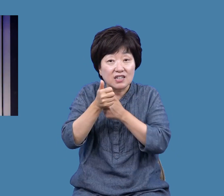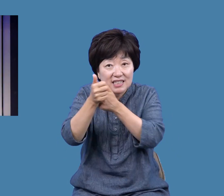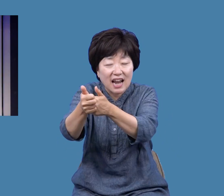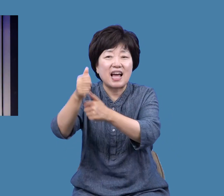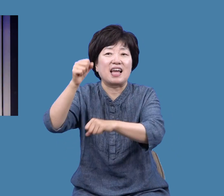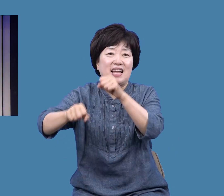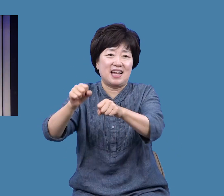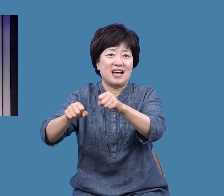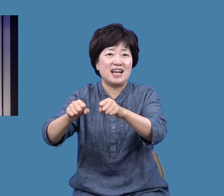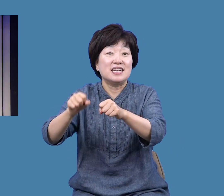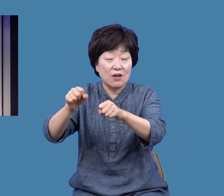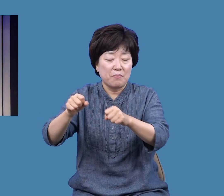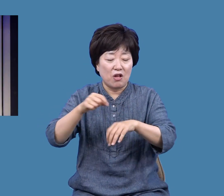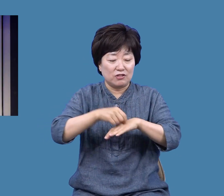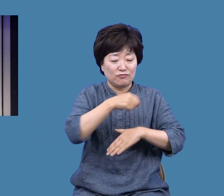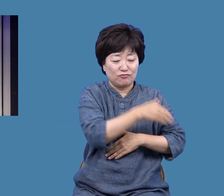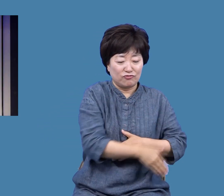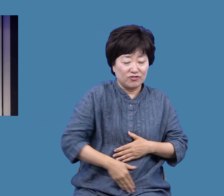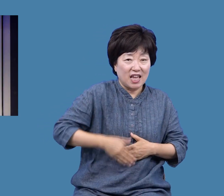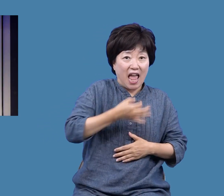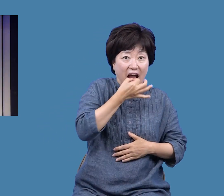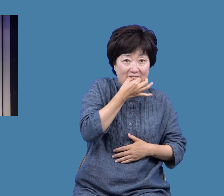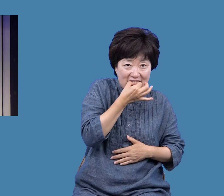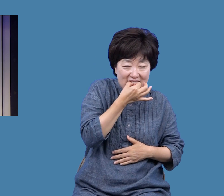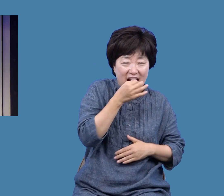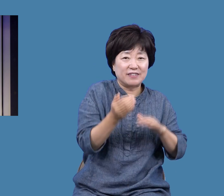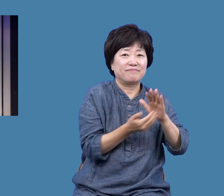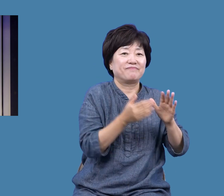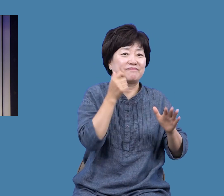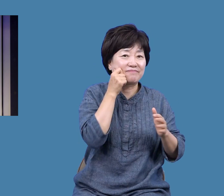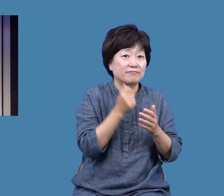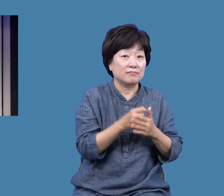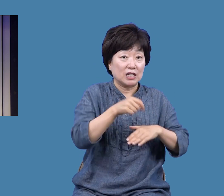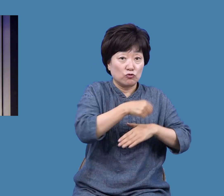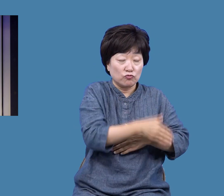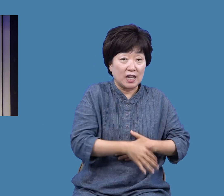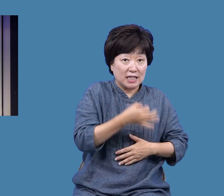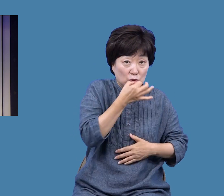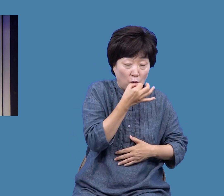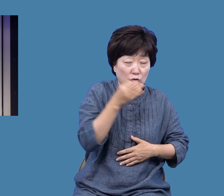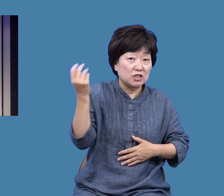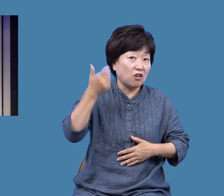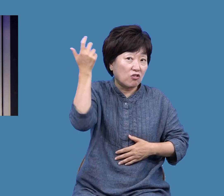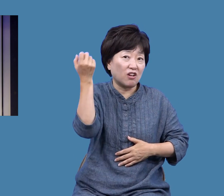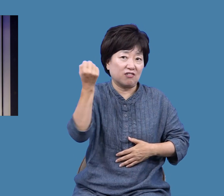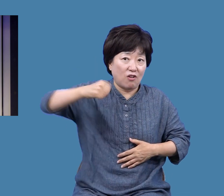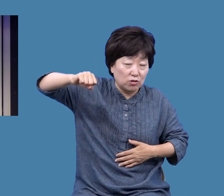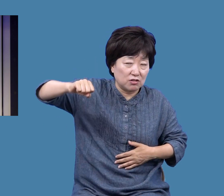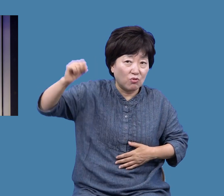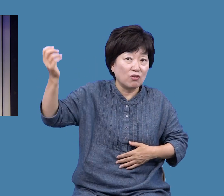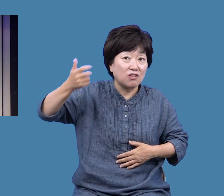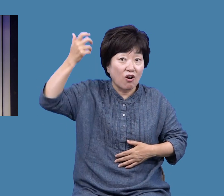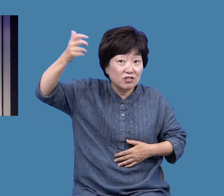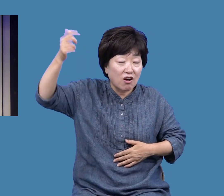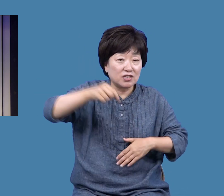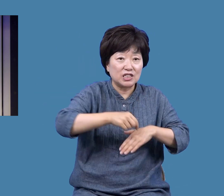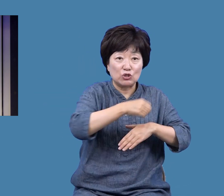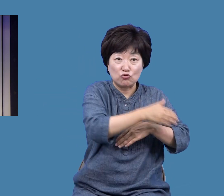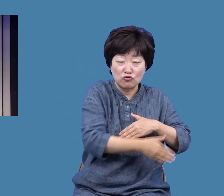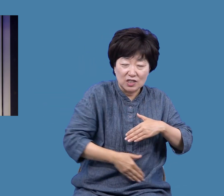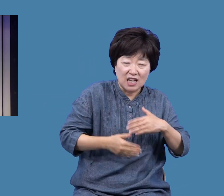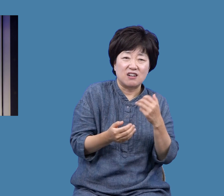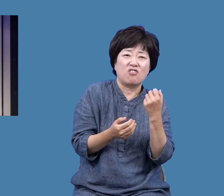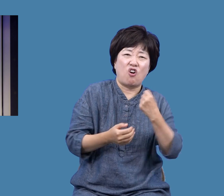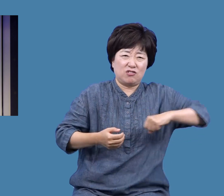행하라. 그리하면 육체의 욕심을 이루지 아니하리라. 육체의 소욕은 성령을 거스르고 성령은 육체를